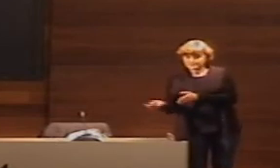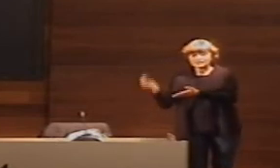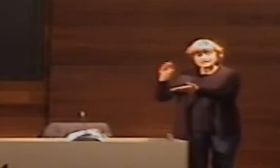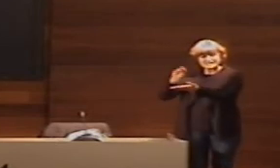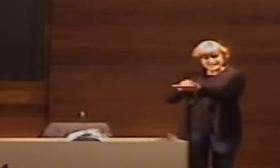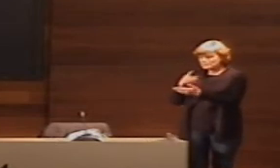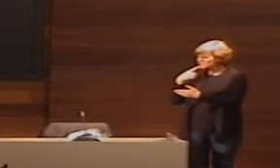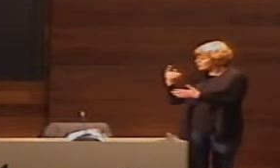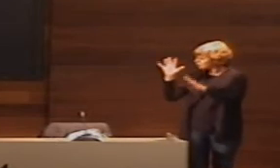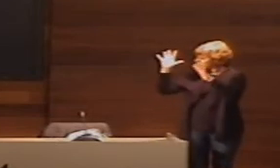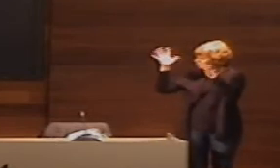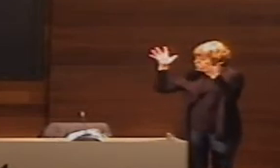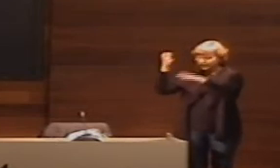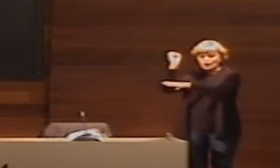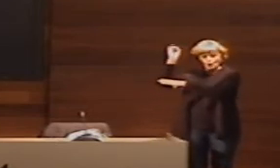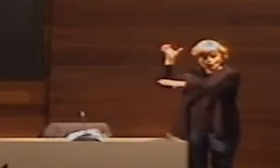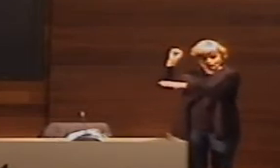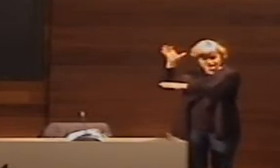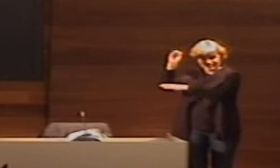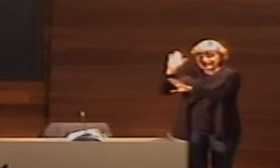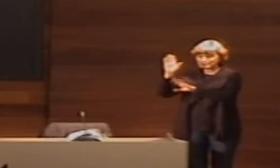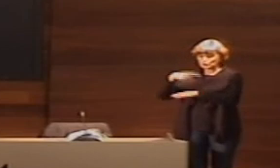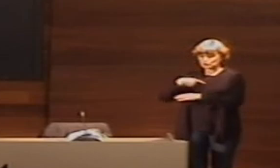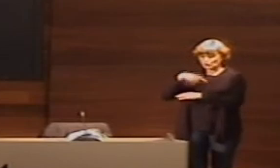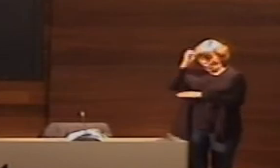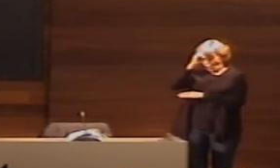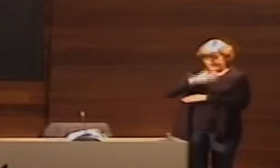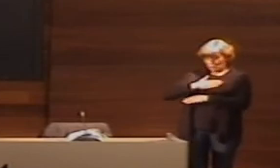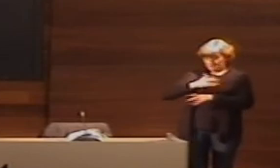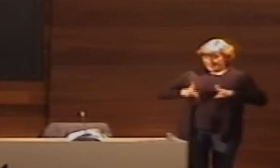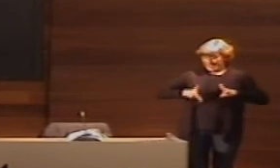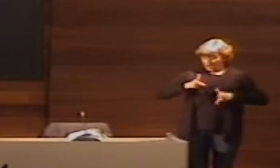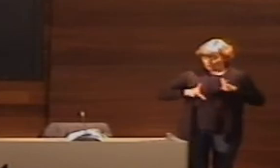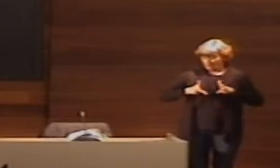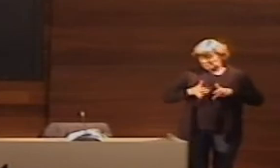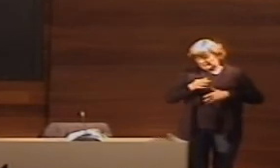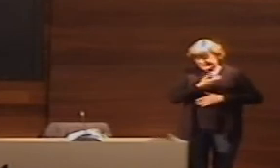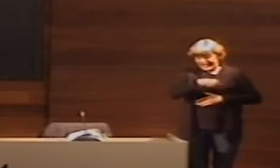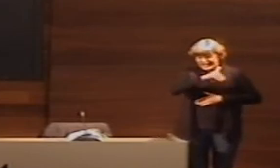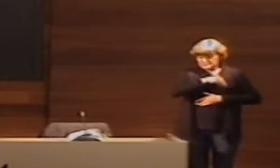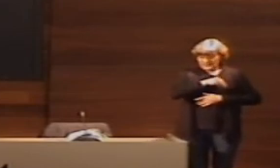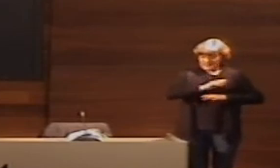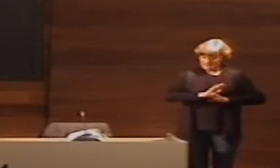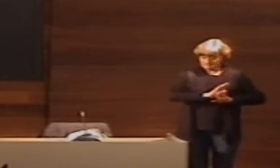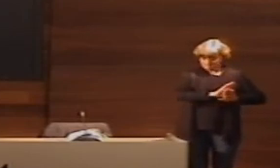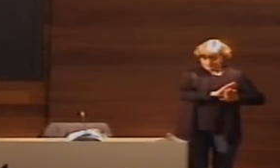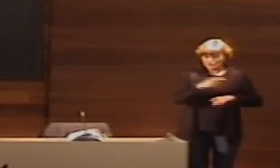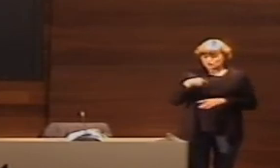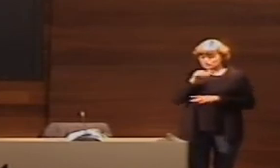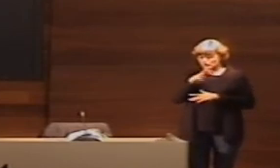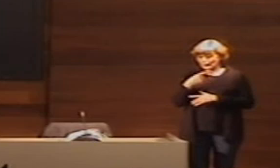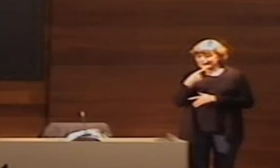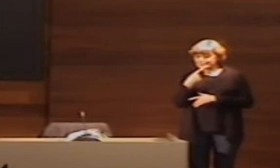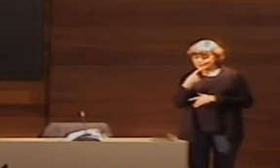conferencia que has dado, pero yo en Euskadi y en España, sobre todo yo pienso más en Euskadi, no tengo demasiada fe en la administración actual